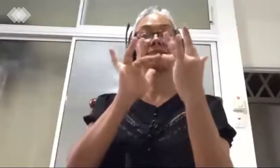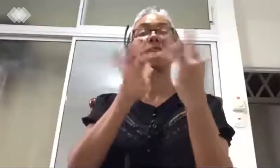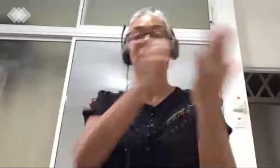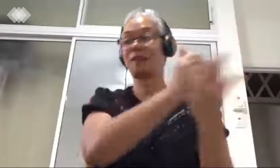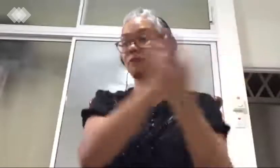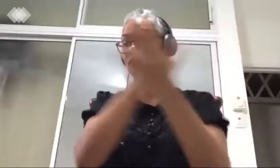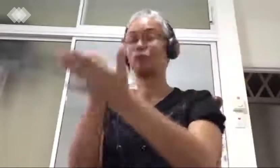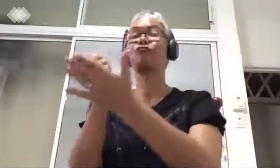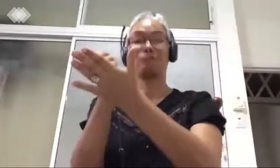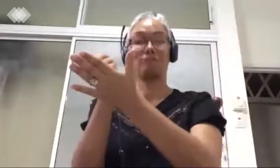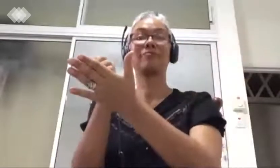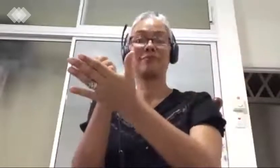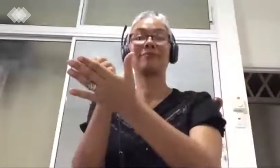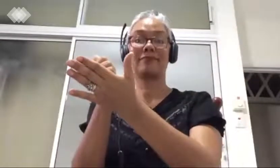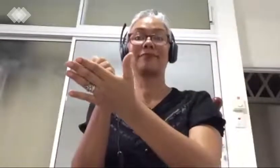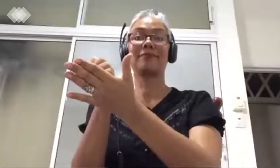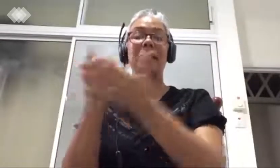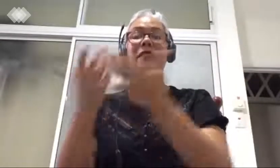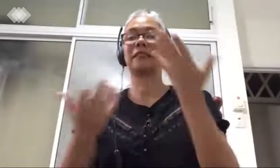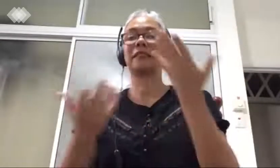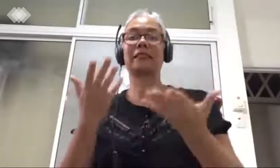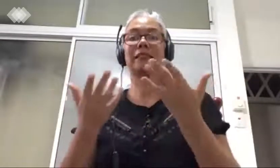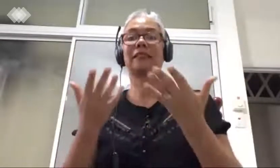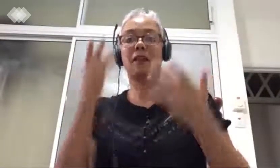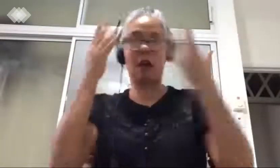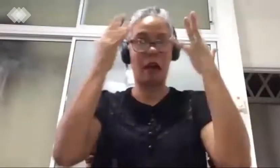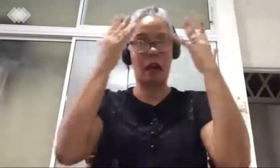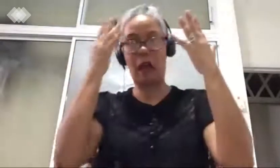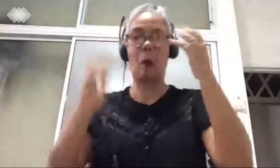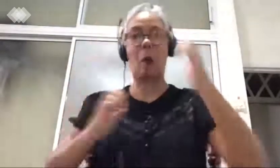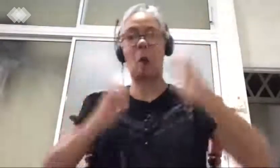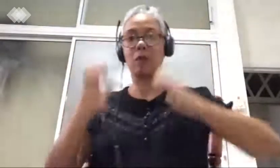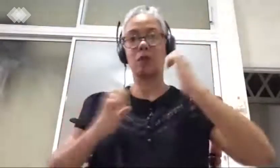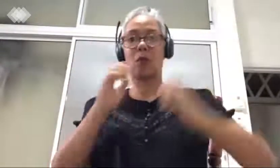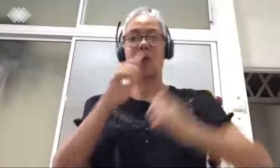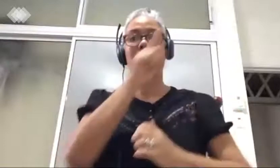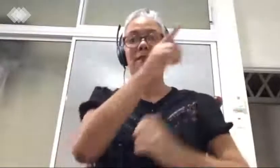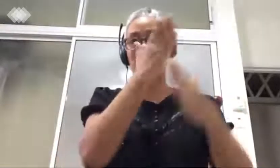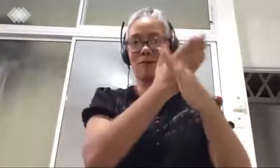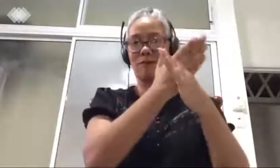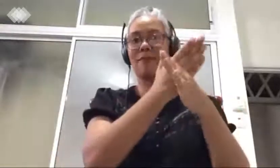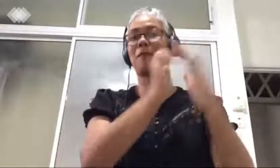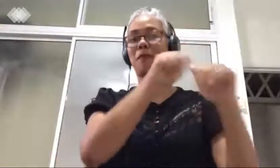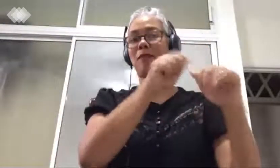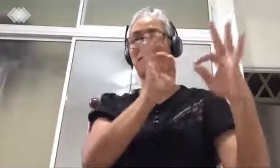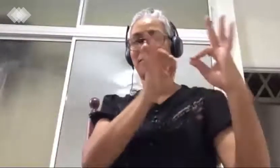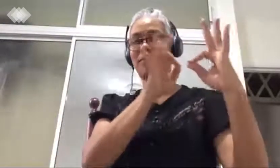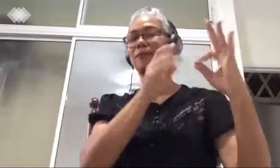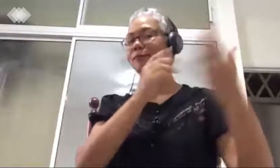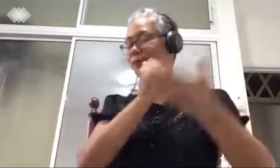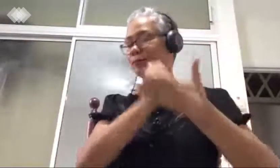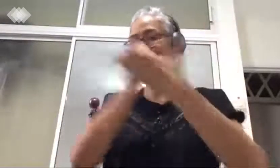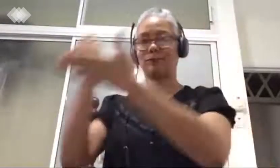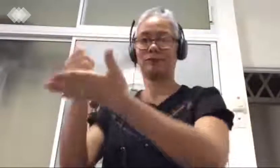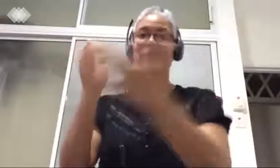Colegio Dominicano de Psicólogos, agradecemos la participación de todos y cada uno de ustedes en este ejercicio que